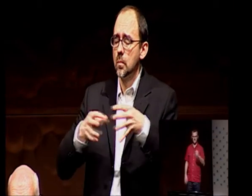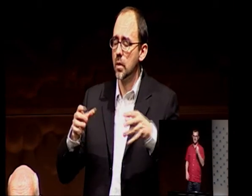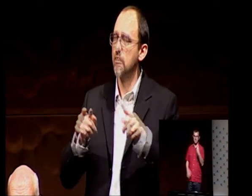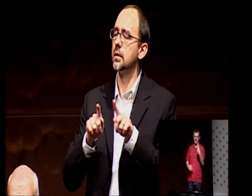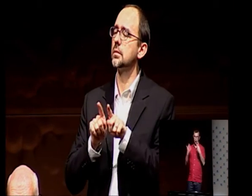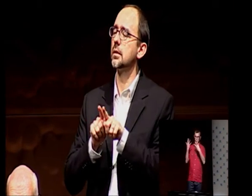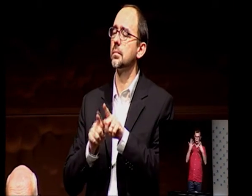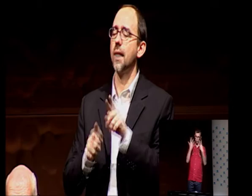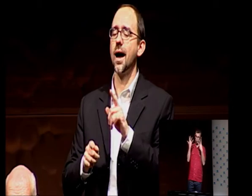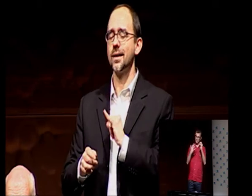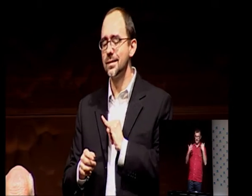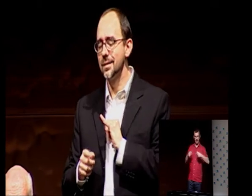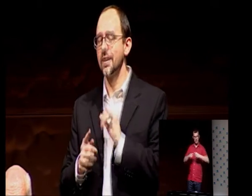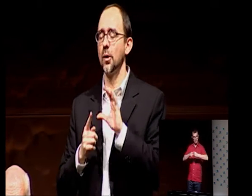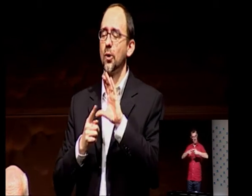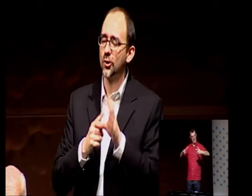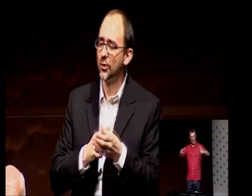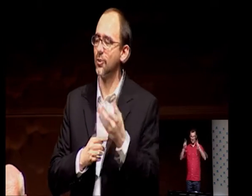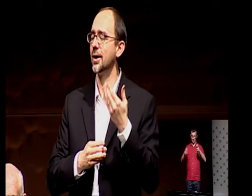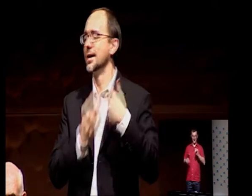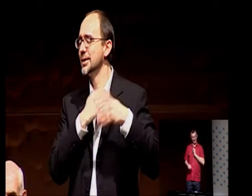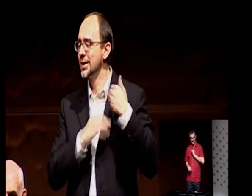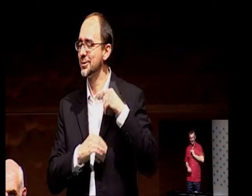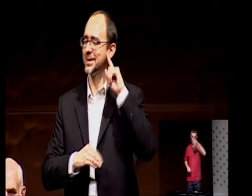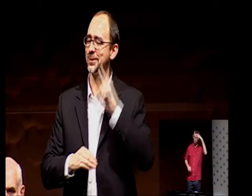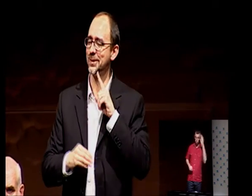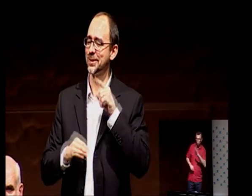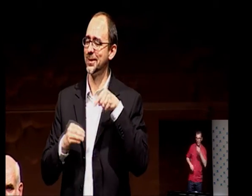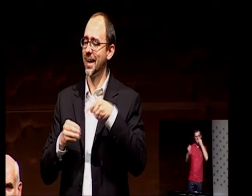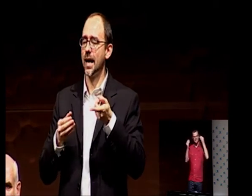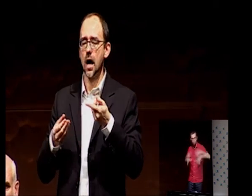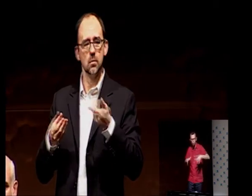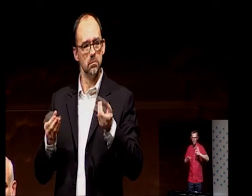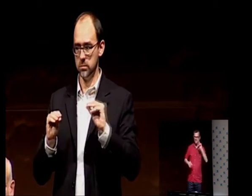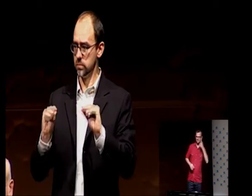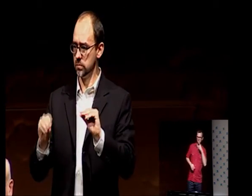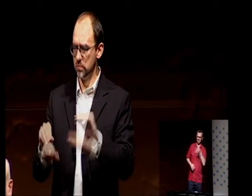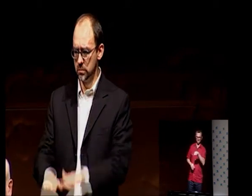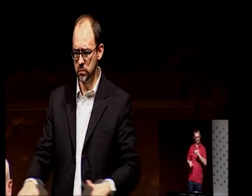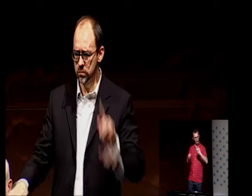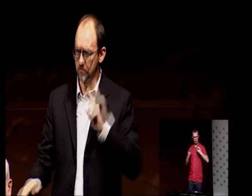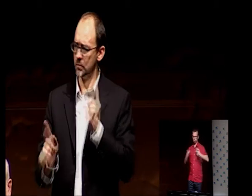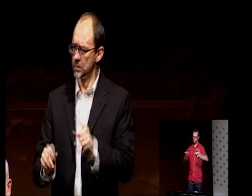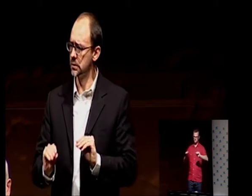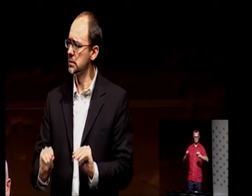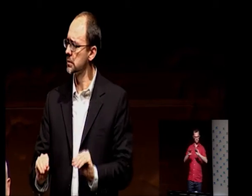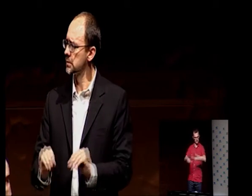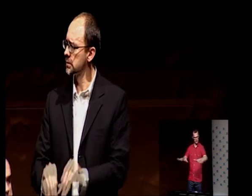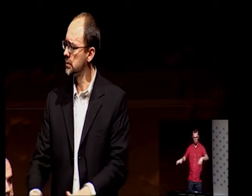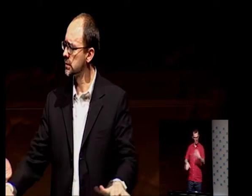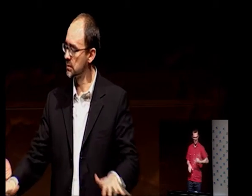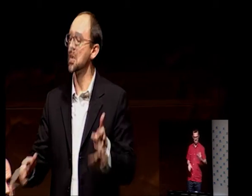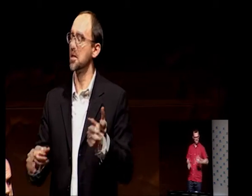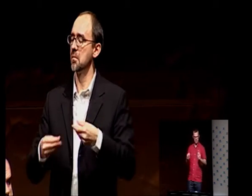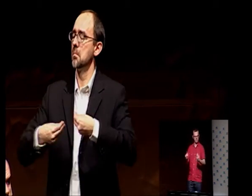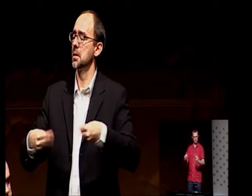trasladarte tienes razón en 1880 a partir de 1880 cuando hablamos de la eh de la cultura de la